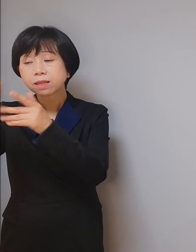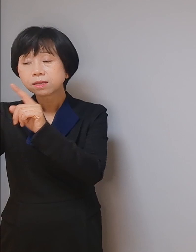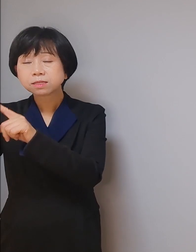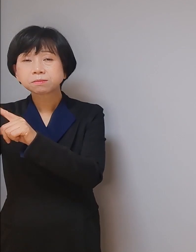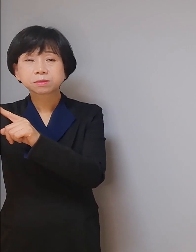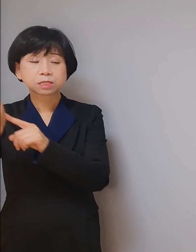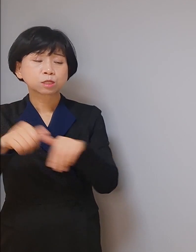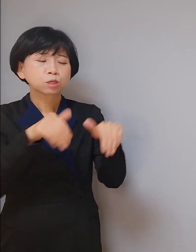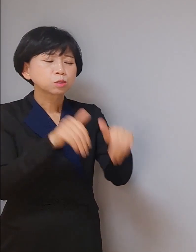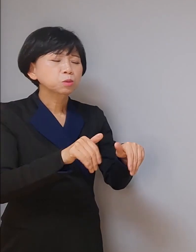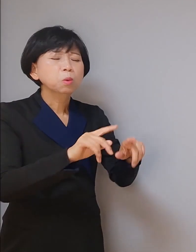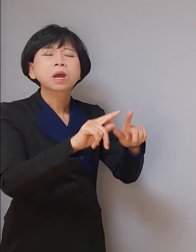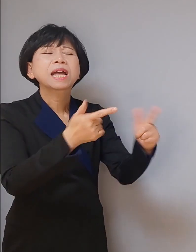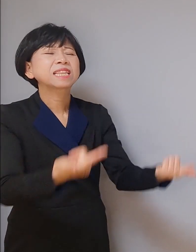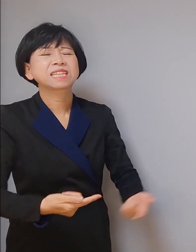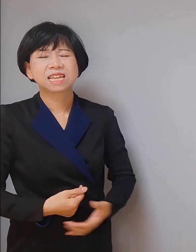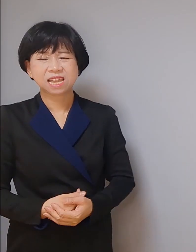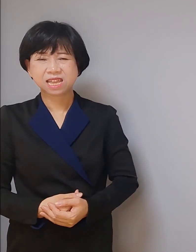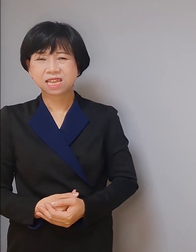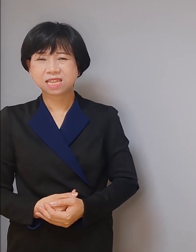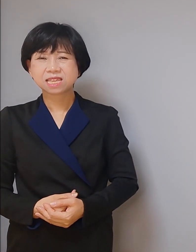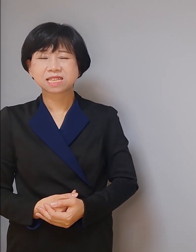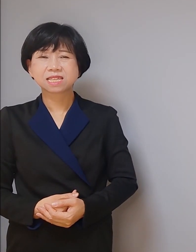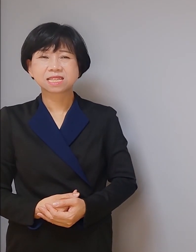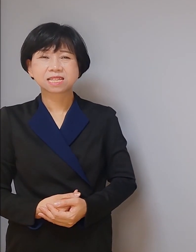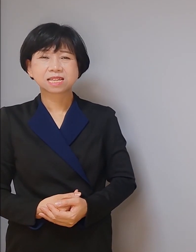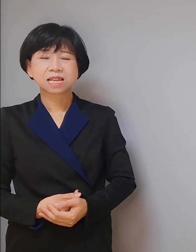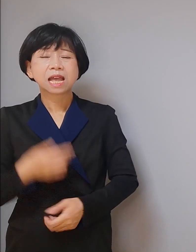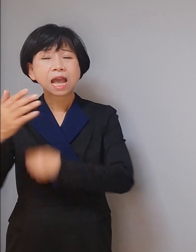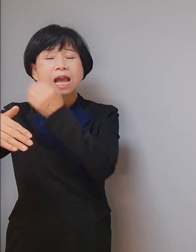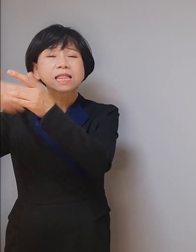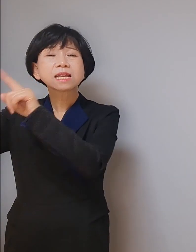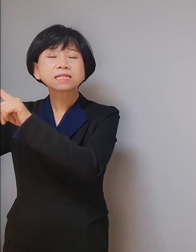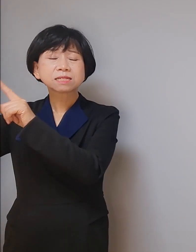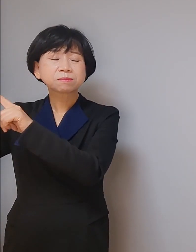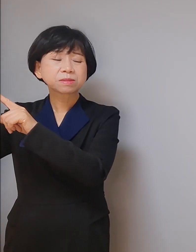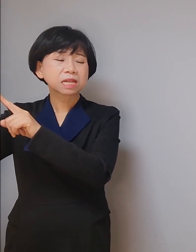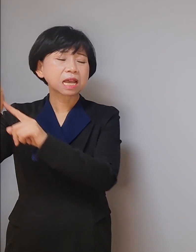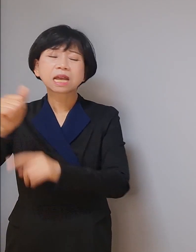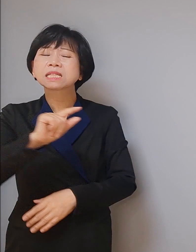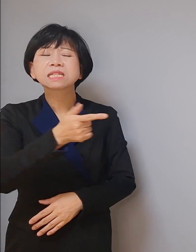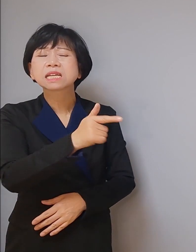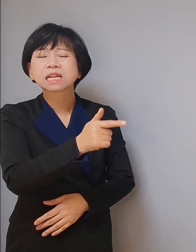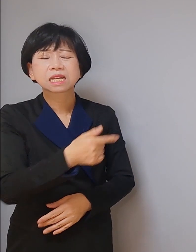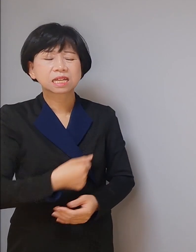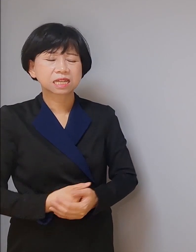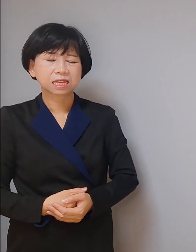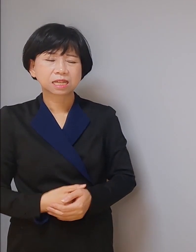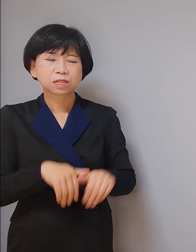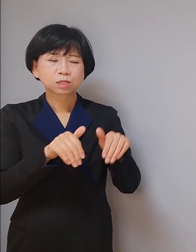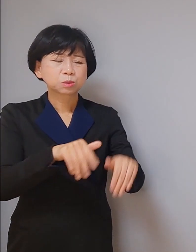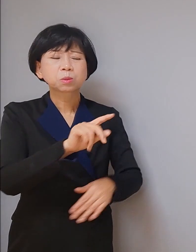사람 아니라는 거죠. 하나님, 저는 상속자를 정해놨어요. 아니다, 그 사람 아니다.